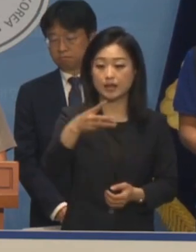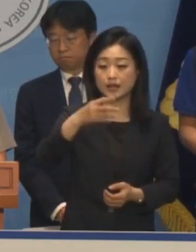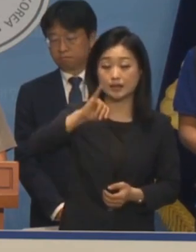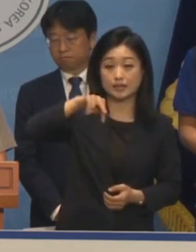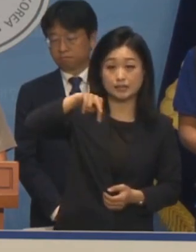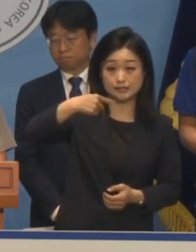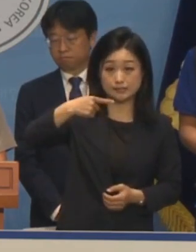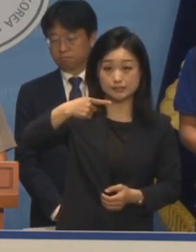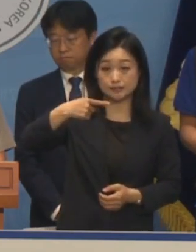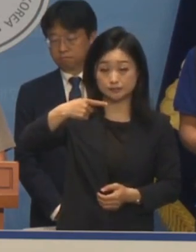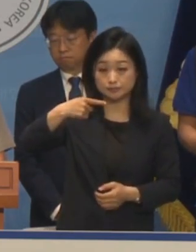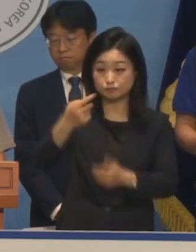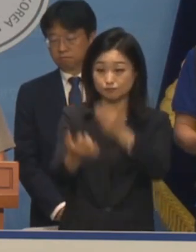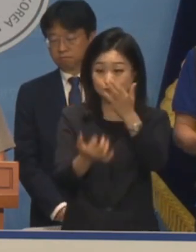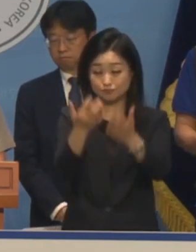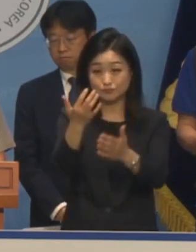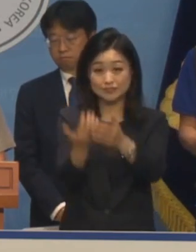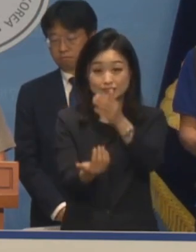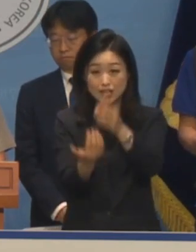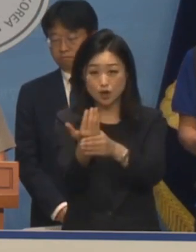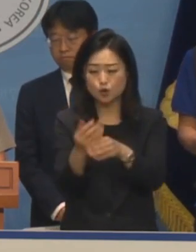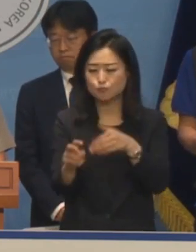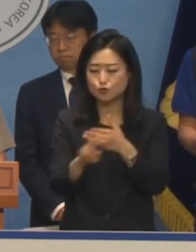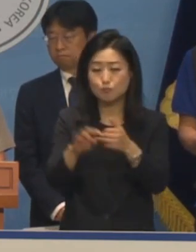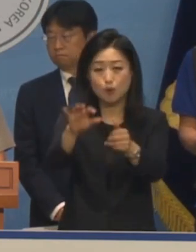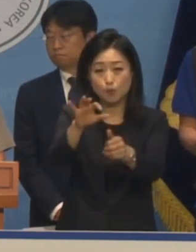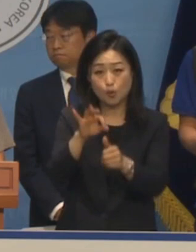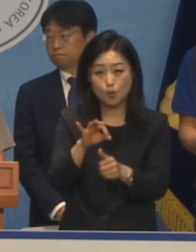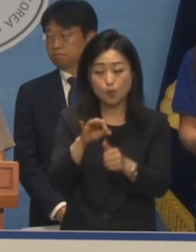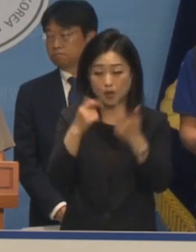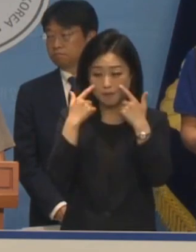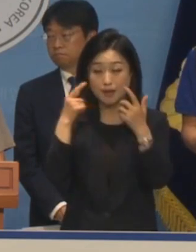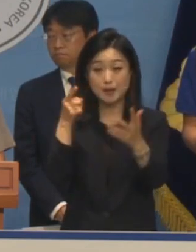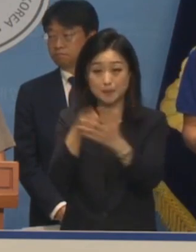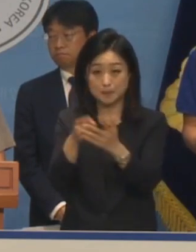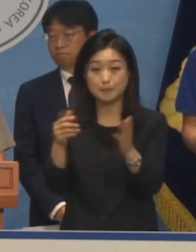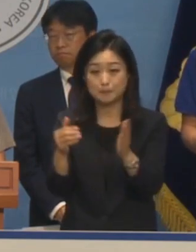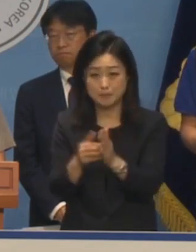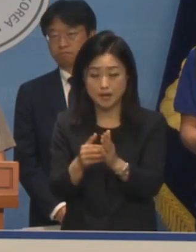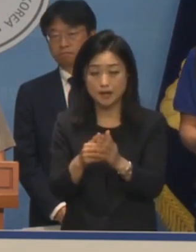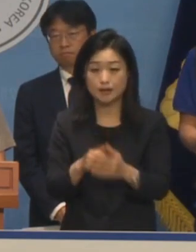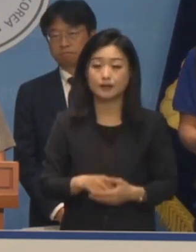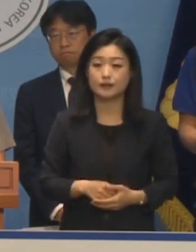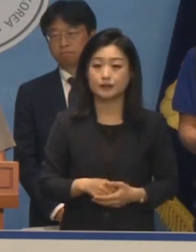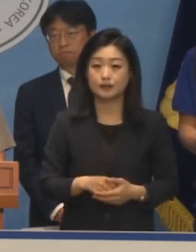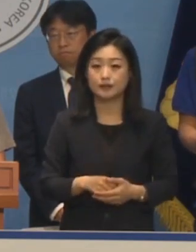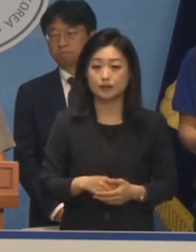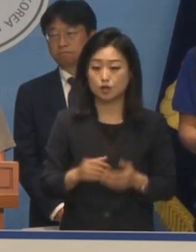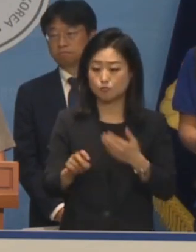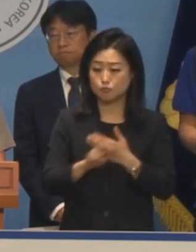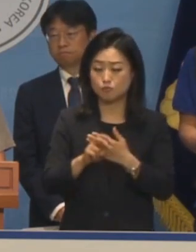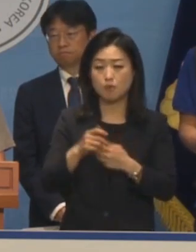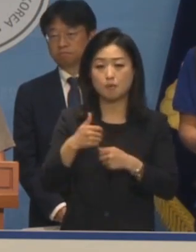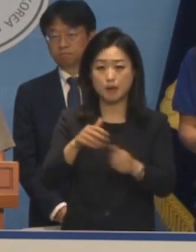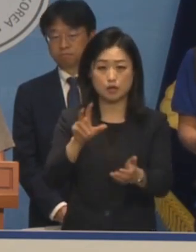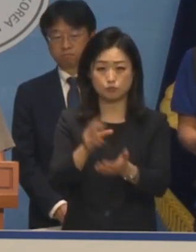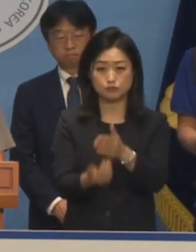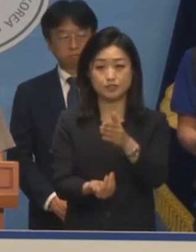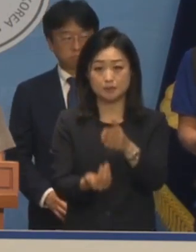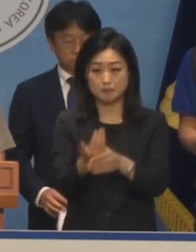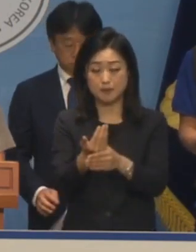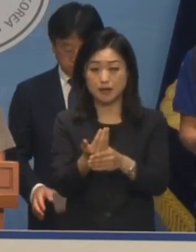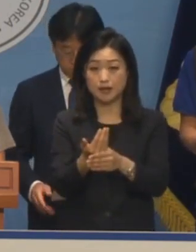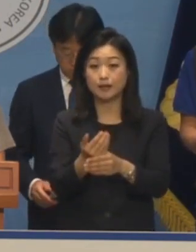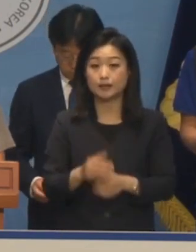참사 차적 원인이 불법적 고용관계에 있다는 것이 명백해지고 있습니다 위장 도급과 불법파견의 문제입니다이 인해